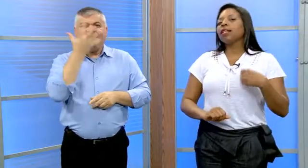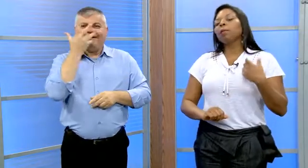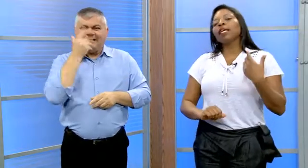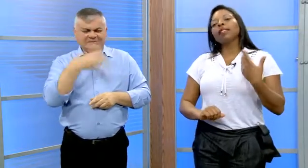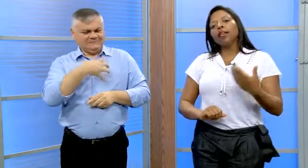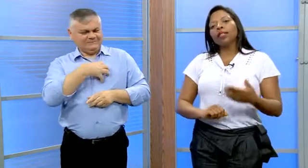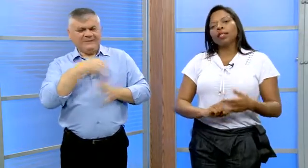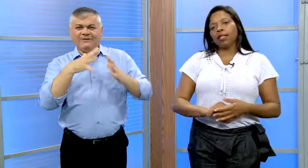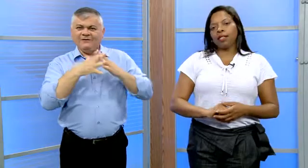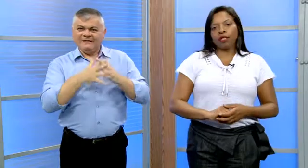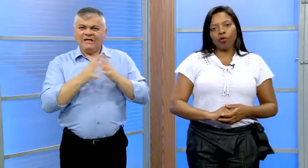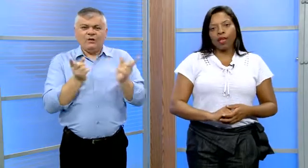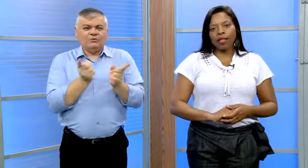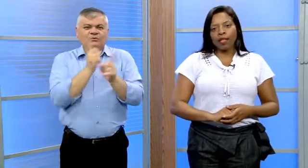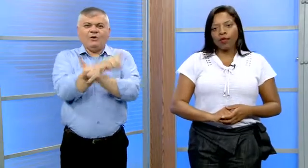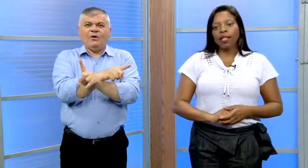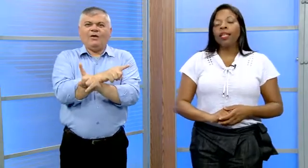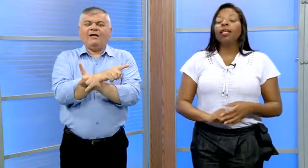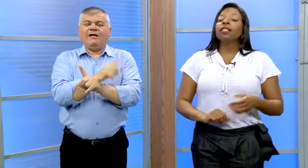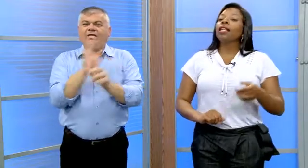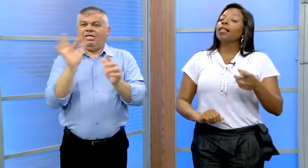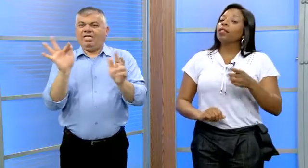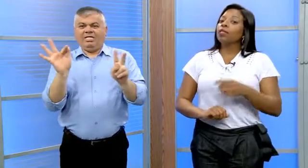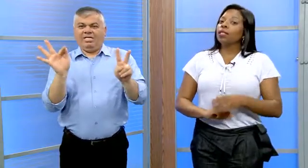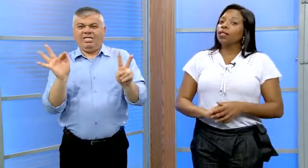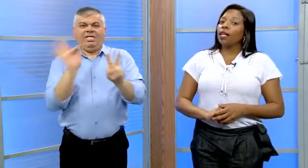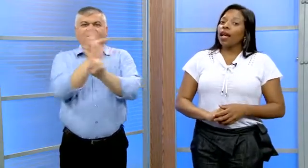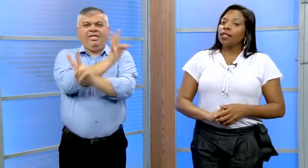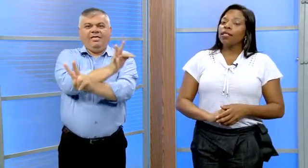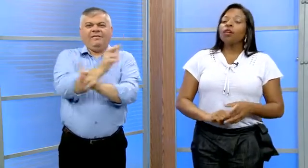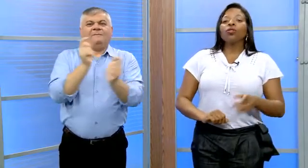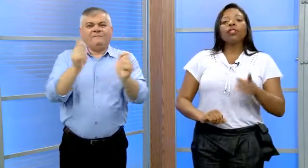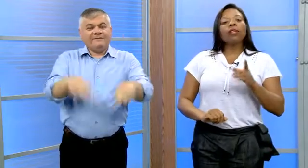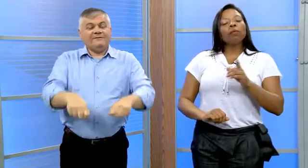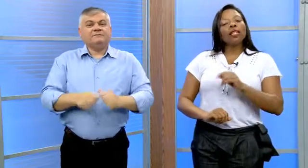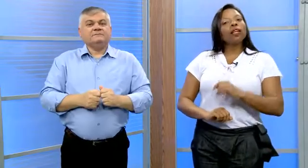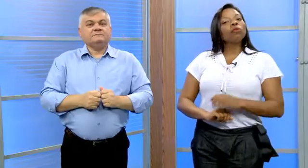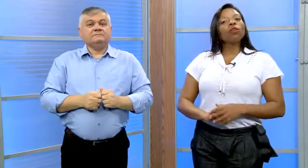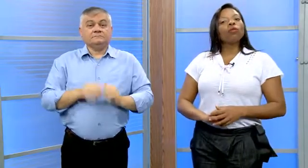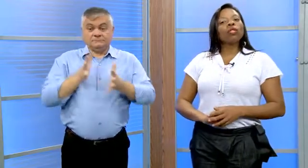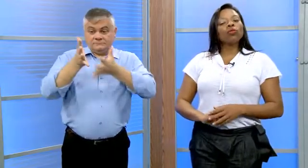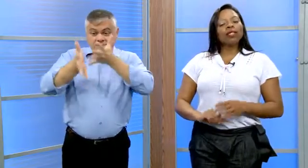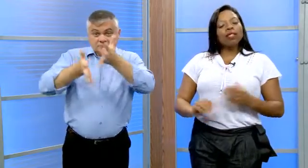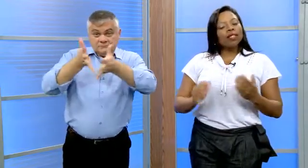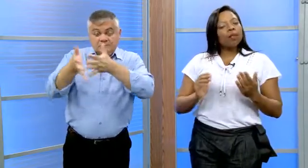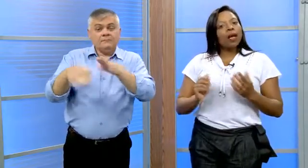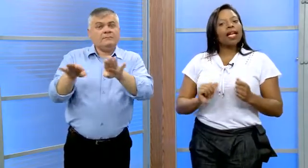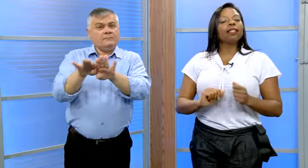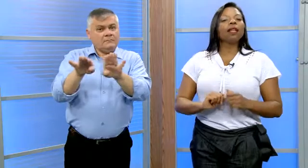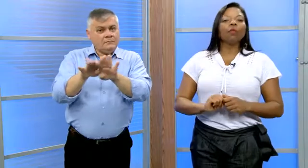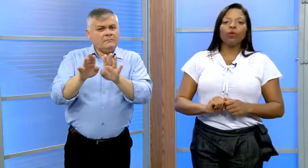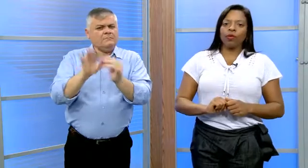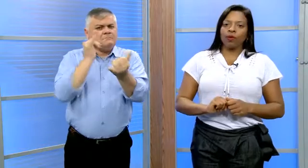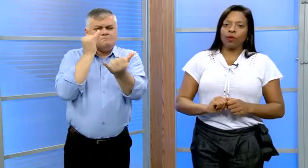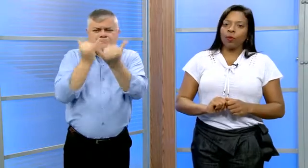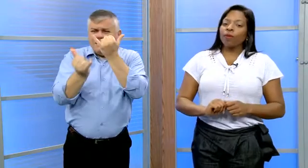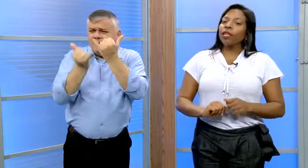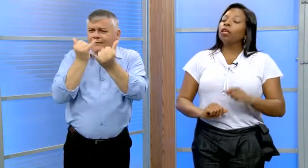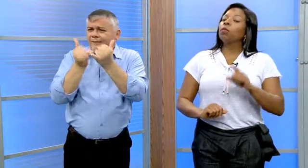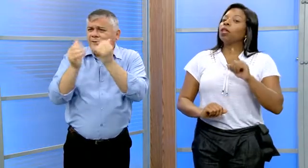está aprendendo a escrita de uma língua. Na língua de sinais, nós também temos algumas coisas que se parecem muito. Embora